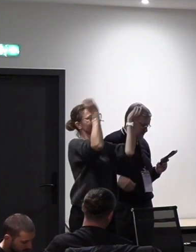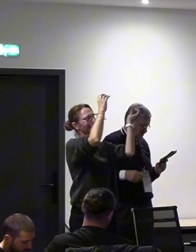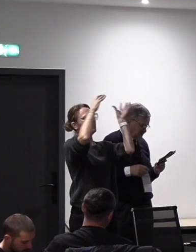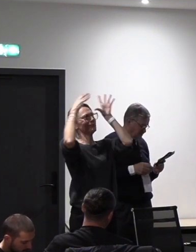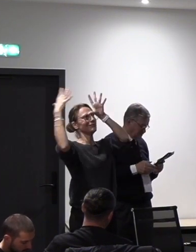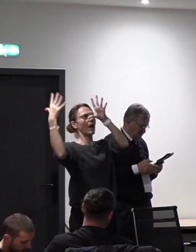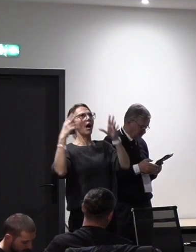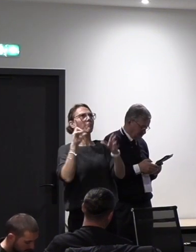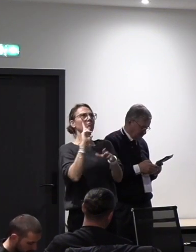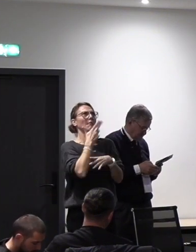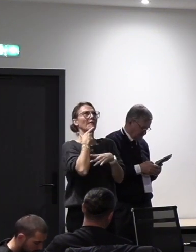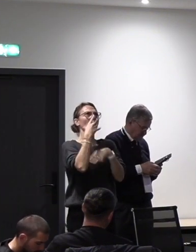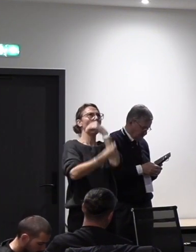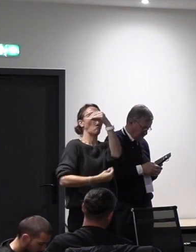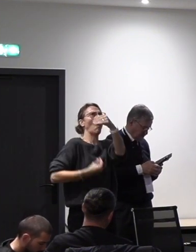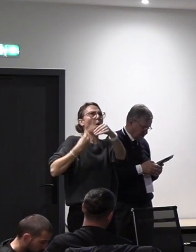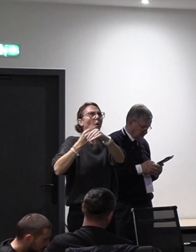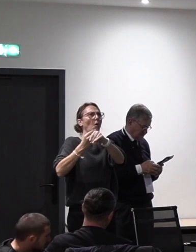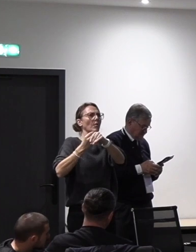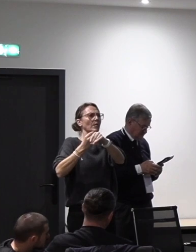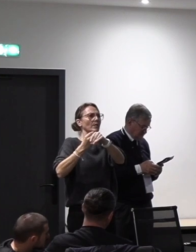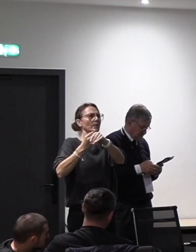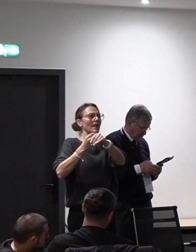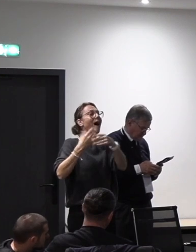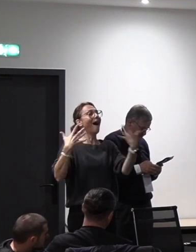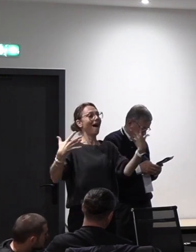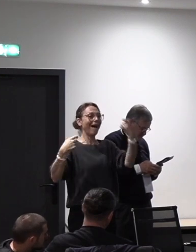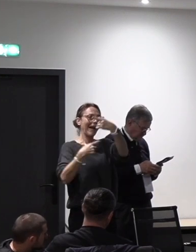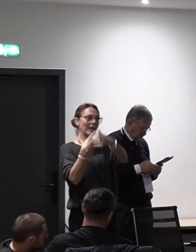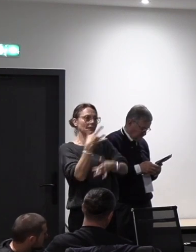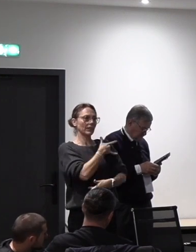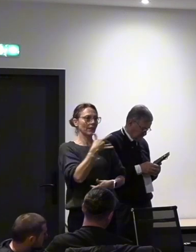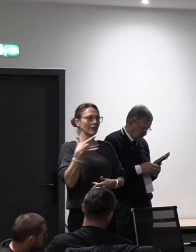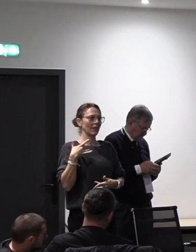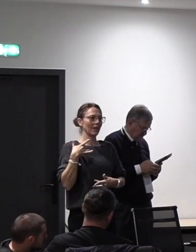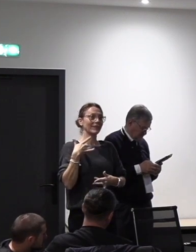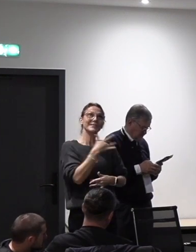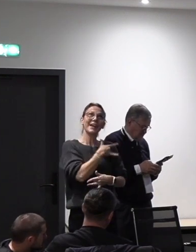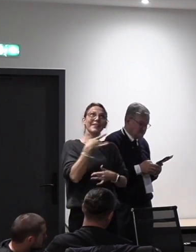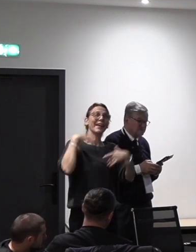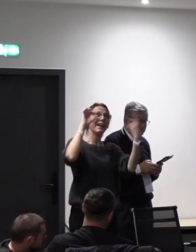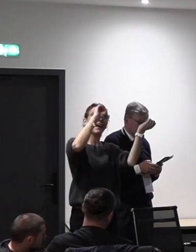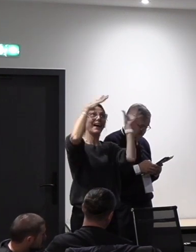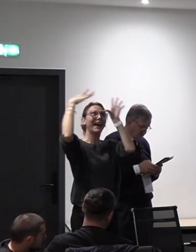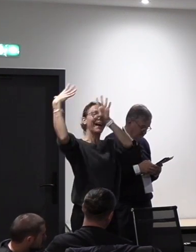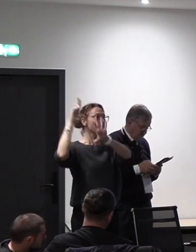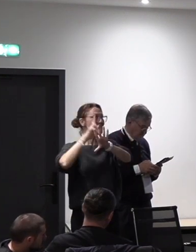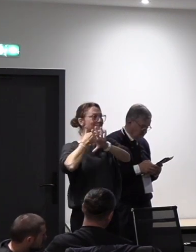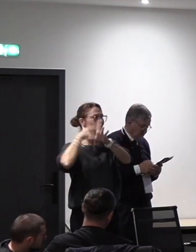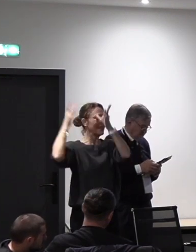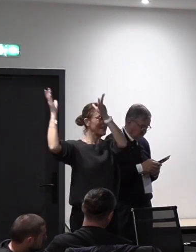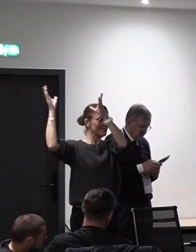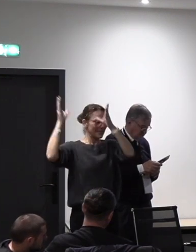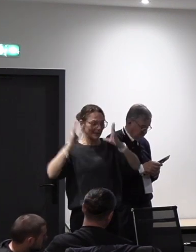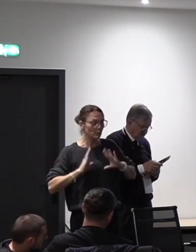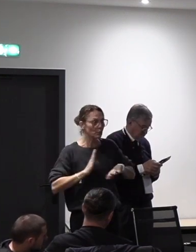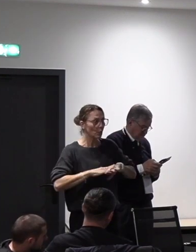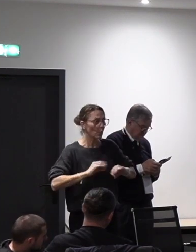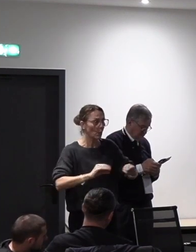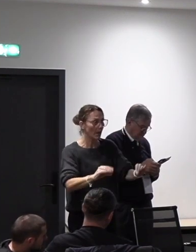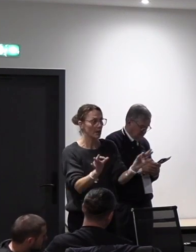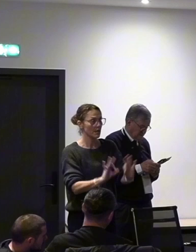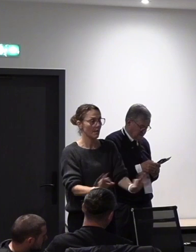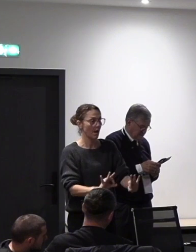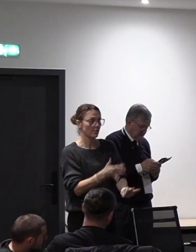c'est qu'elle dit, dans le fond, l'idéal, ça devient la santé. Et la santé devient un idéal, et c'est pour ça que je vous dis, la santé n'existe pas.